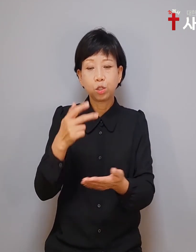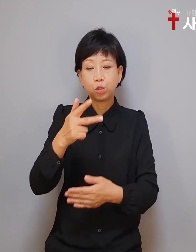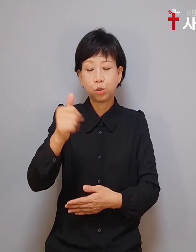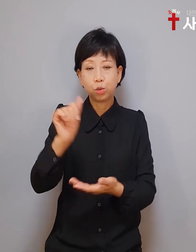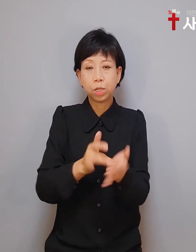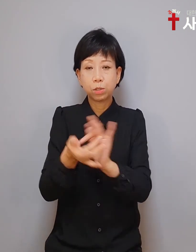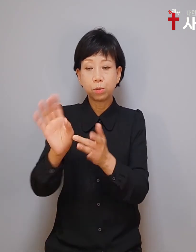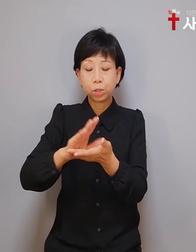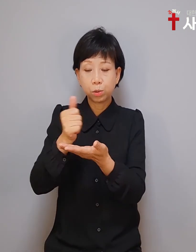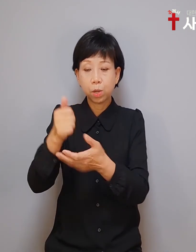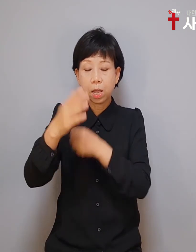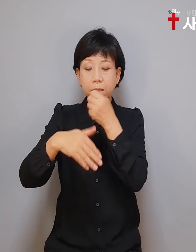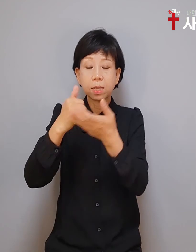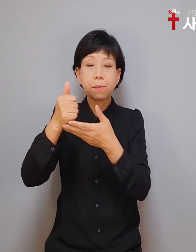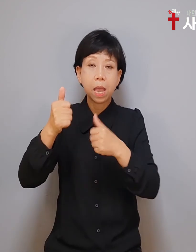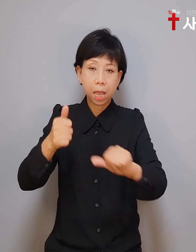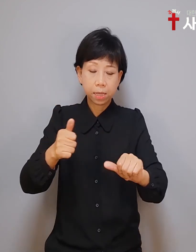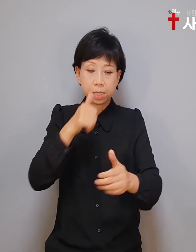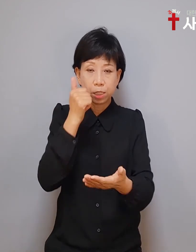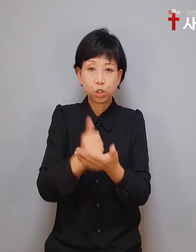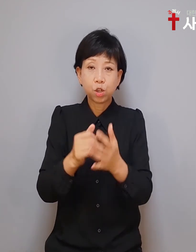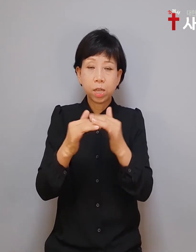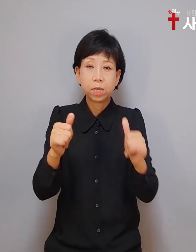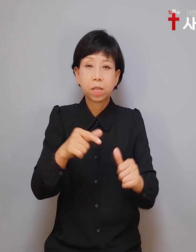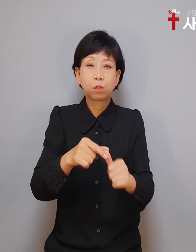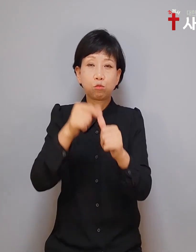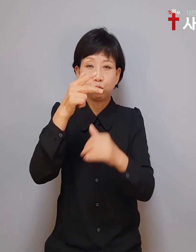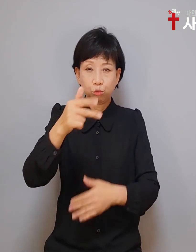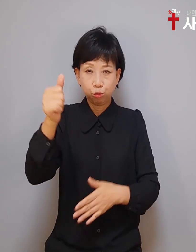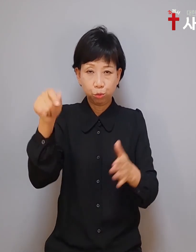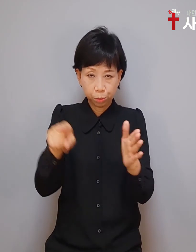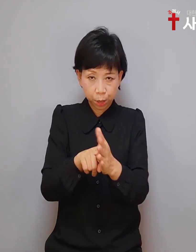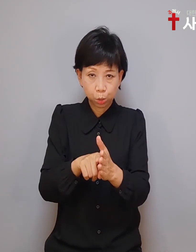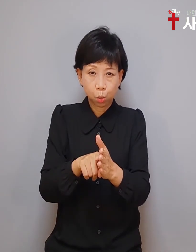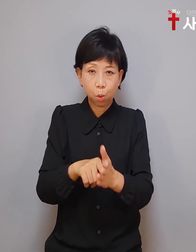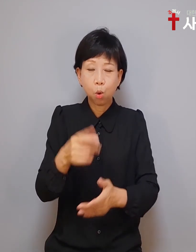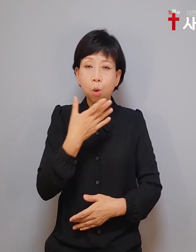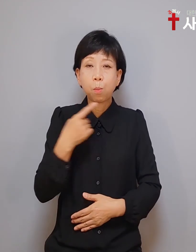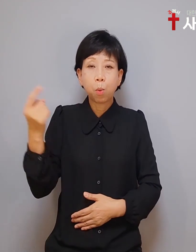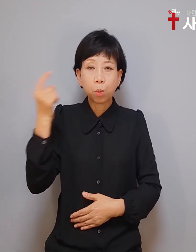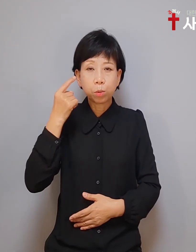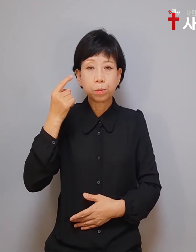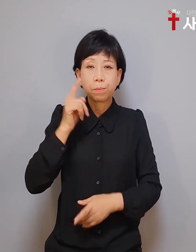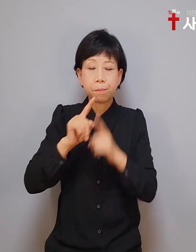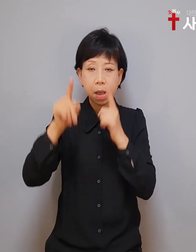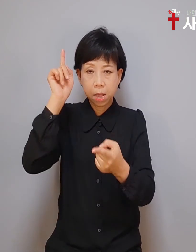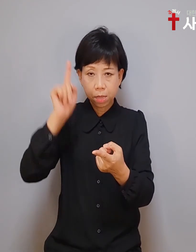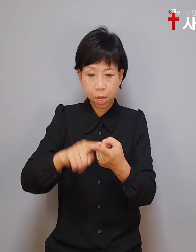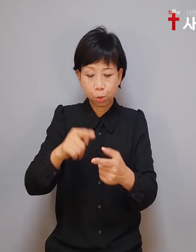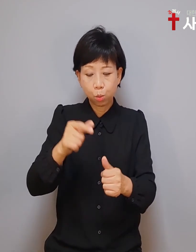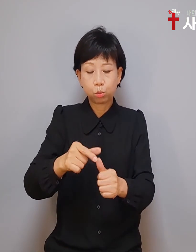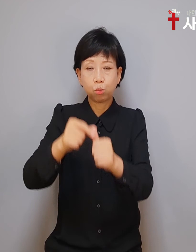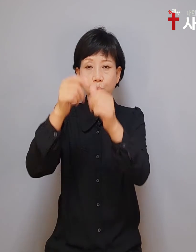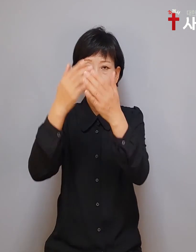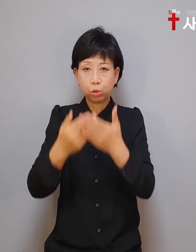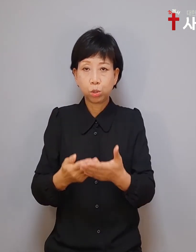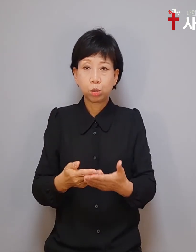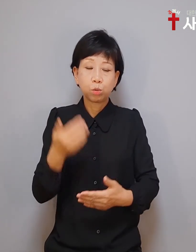아들 되심과 죄인의 구주가 되시는 줄을 믿으며 복음에 말한 바와 같이 구원하실 이는